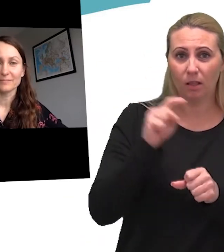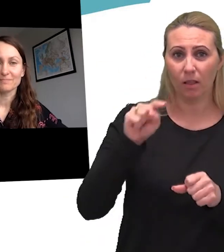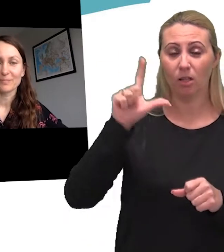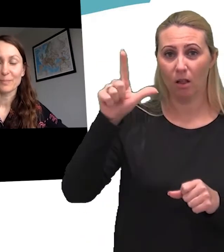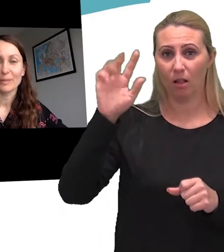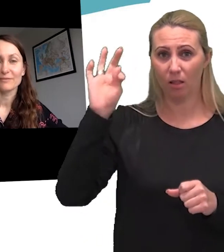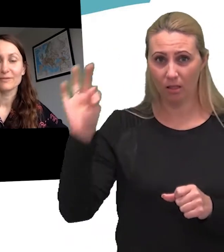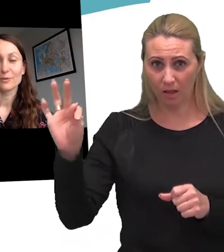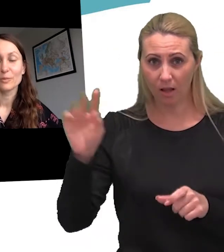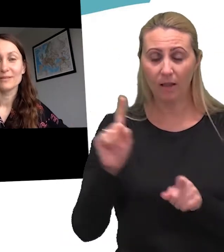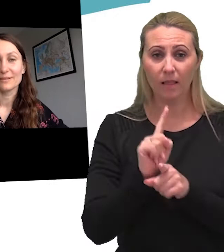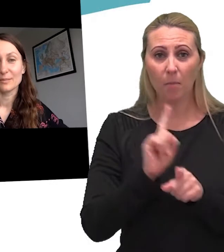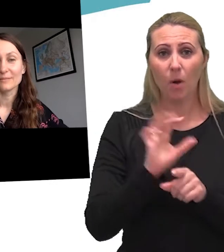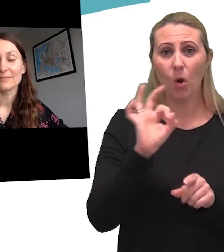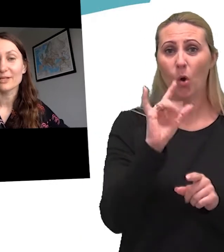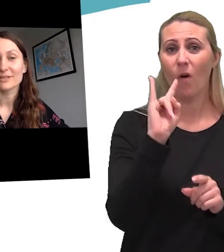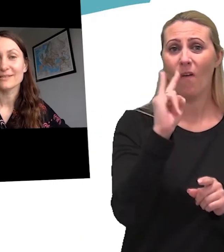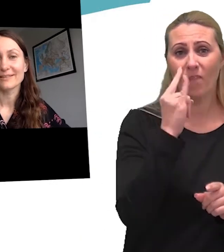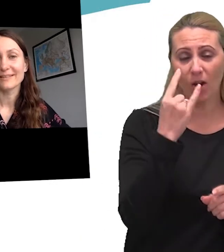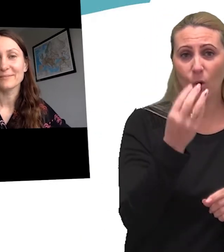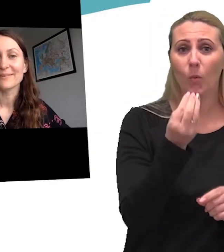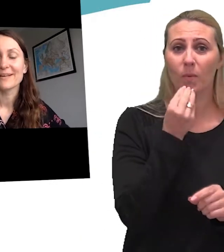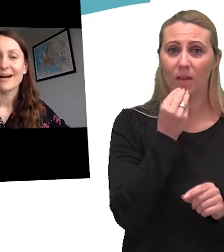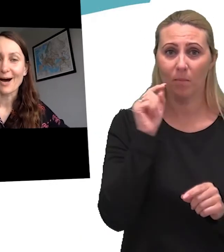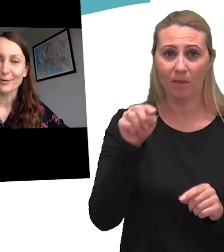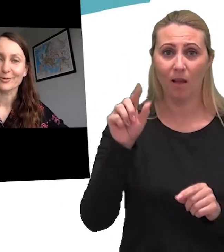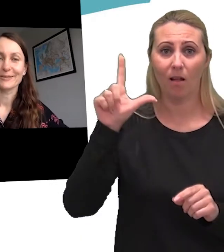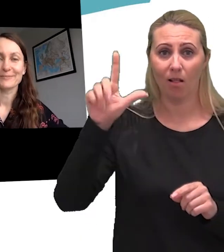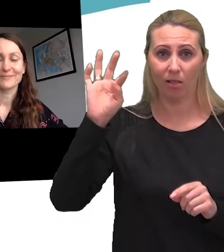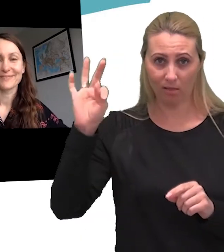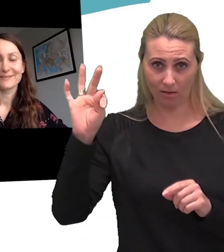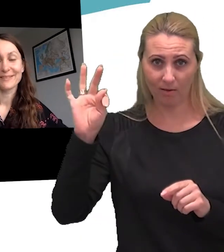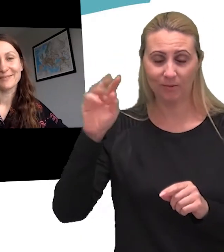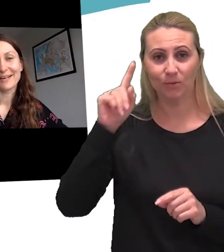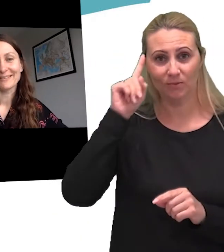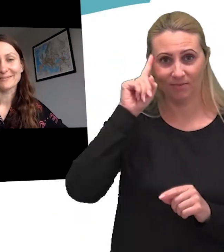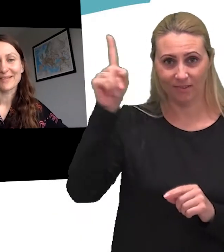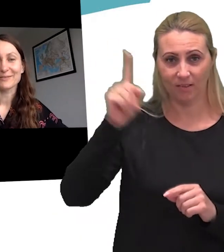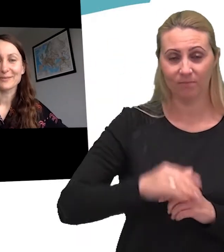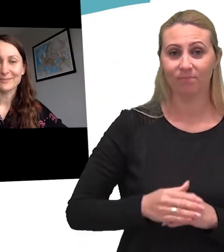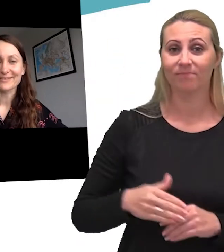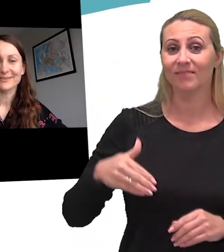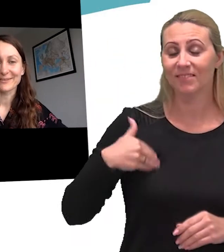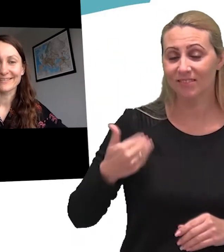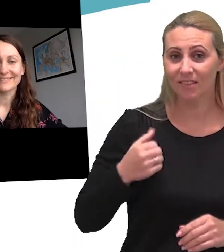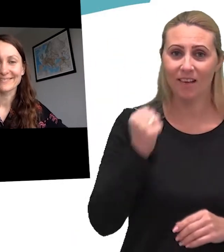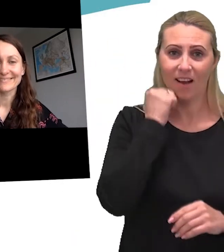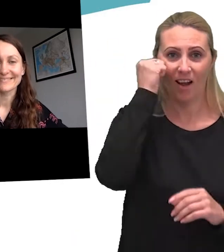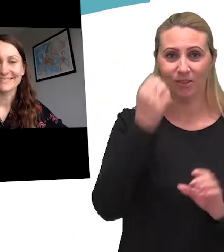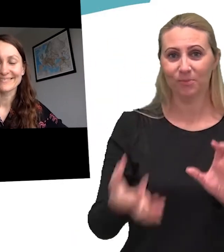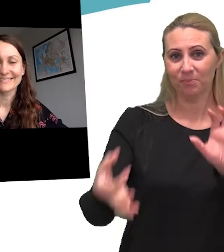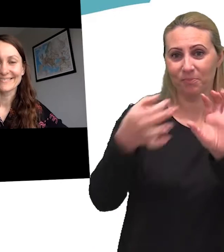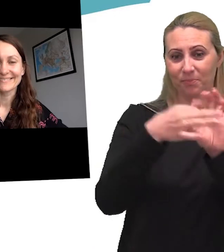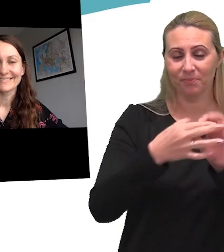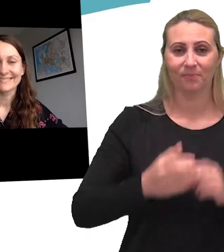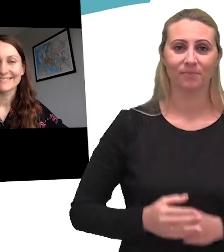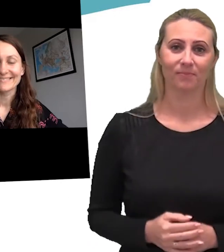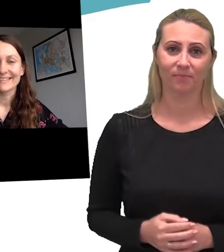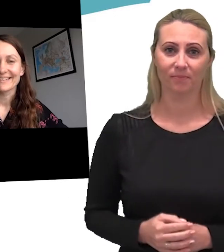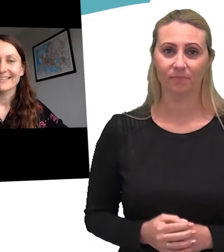suliekniek.lt bei vaikų mityba.lt autorė. Sveiki Vaida, ačiū, kad prisijungėte.